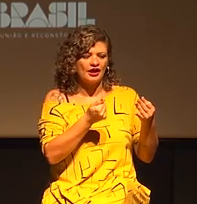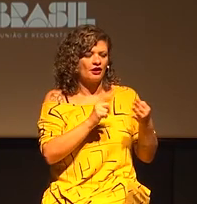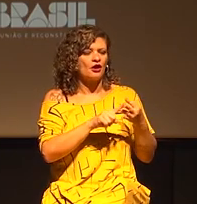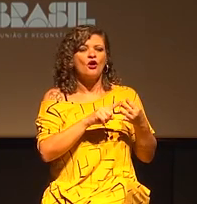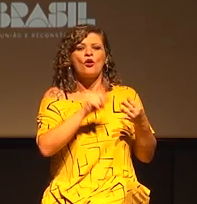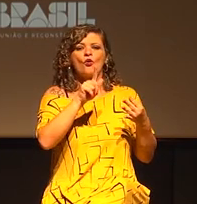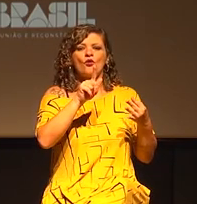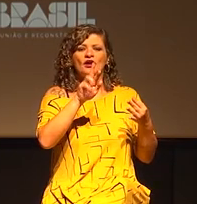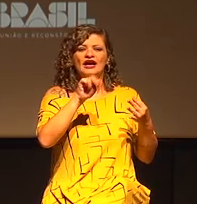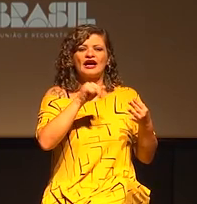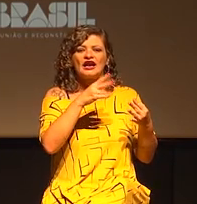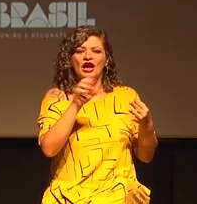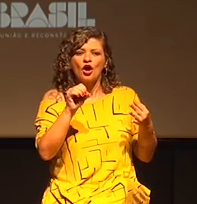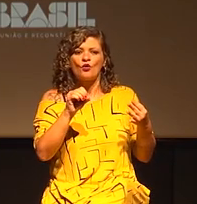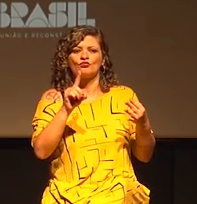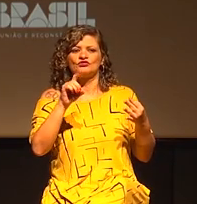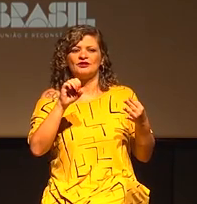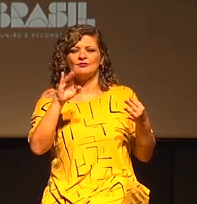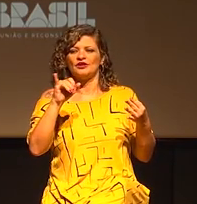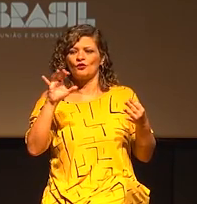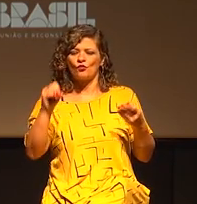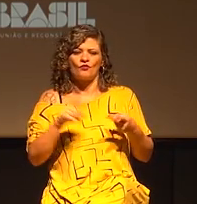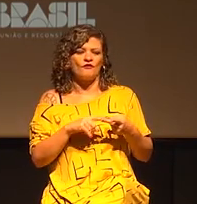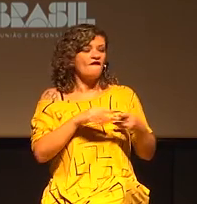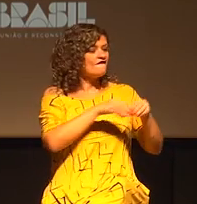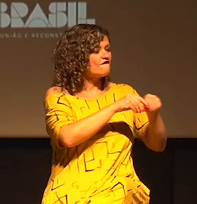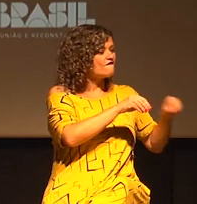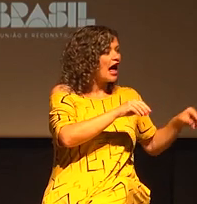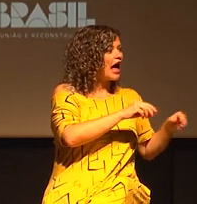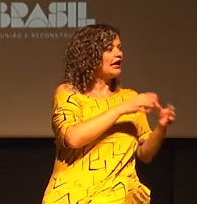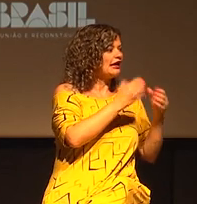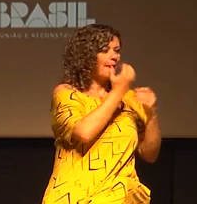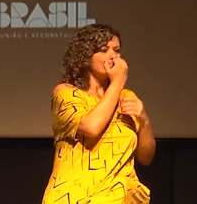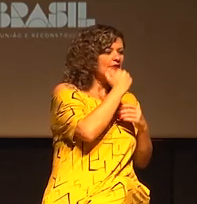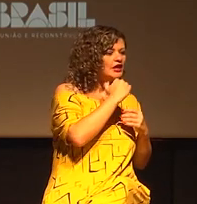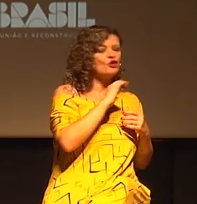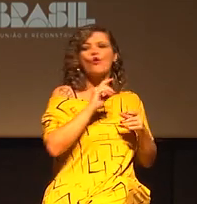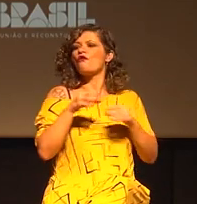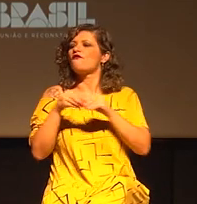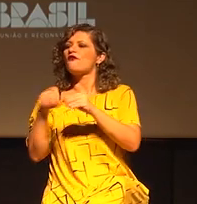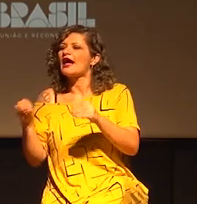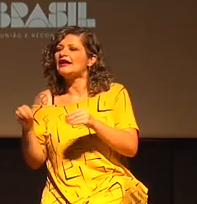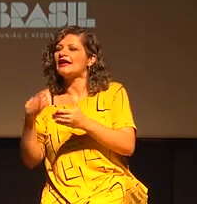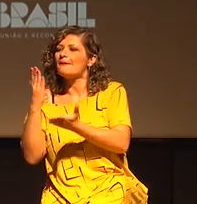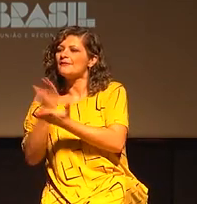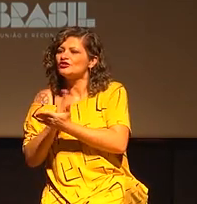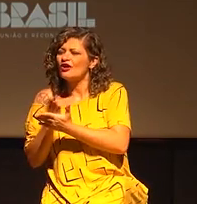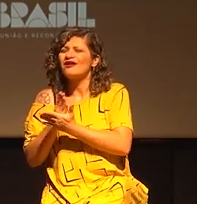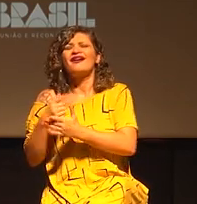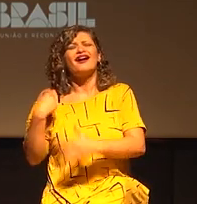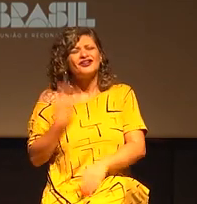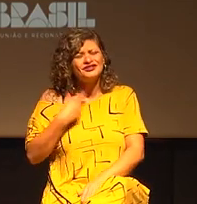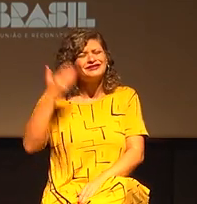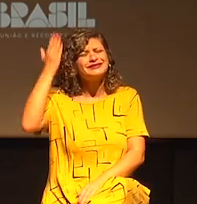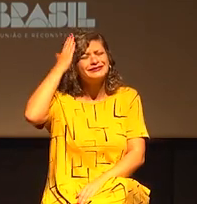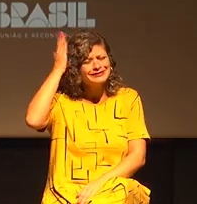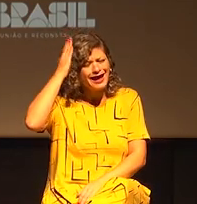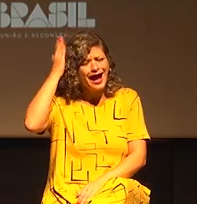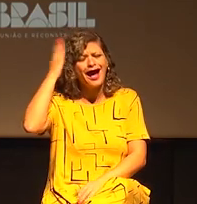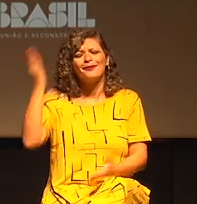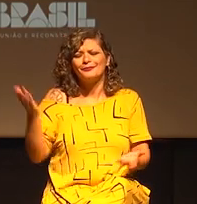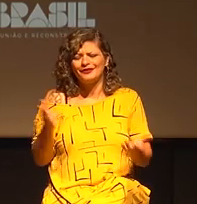farinha de mho de Moca é mas ISO faz a maior gente a gente sabe como faz a maior diferença a gente escolhe o que